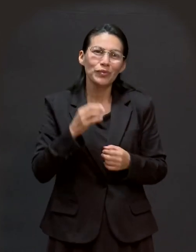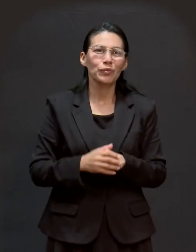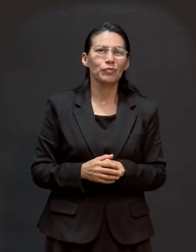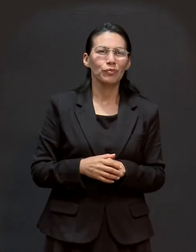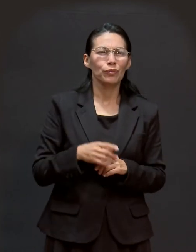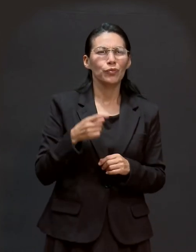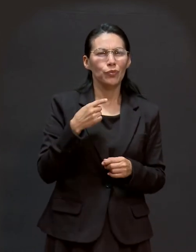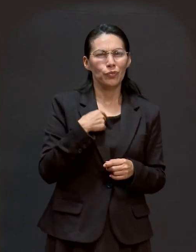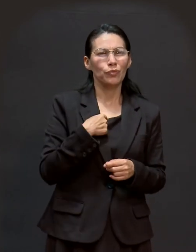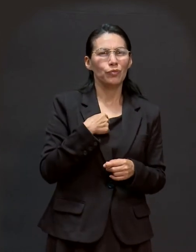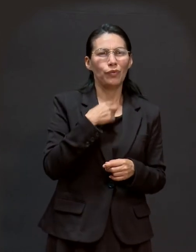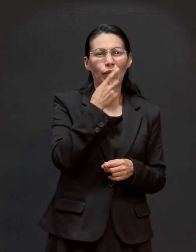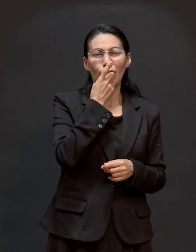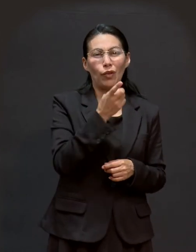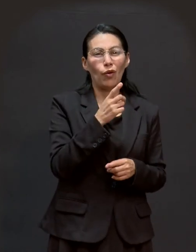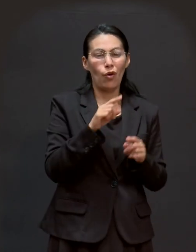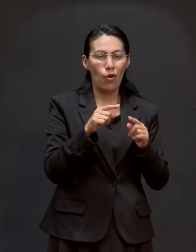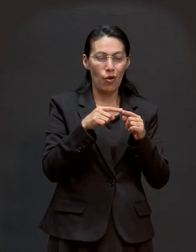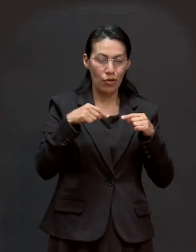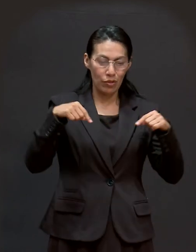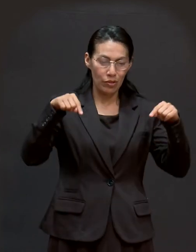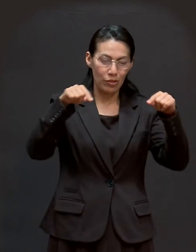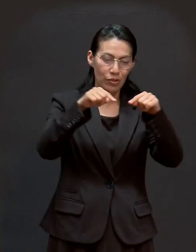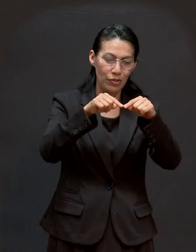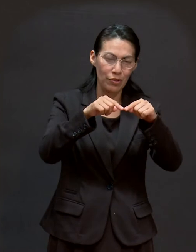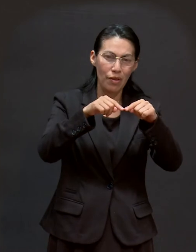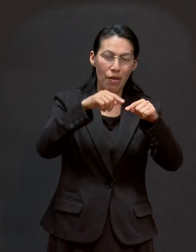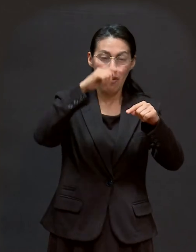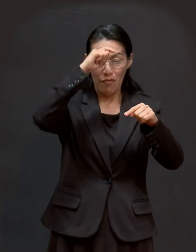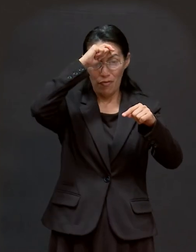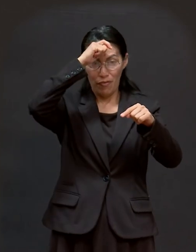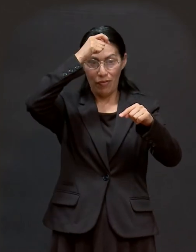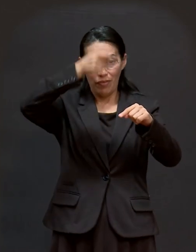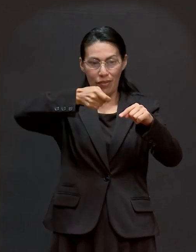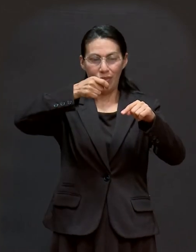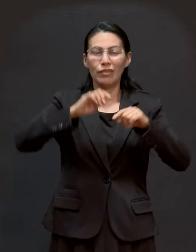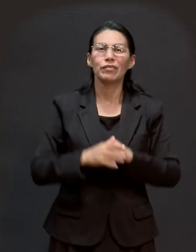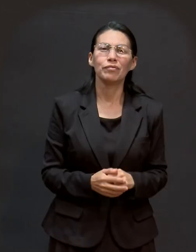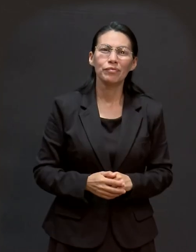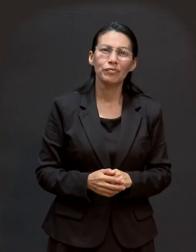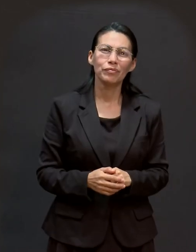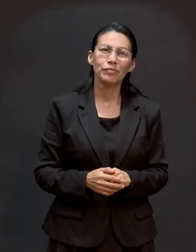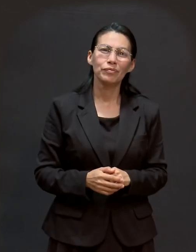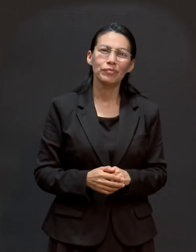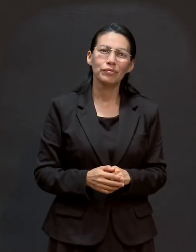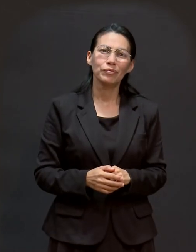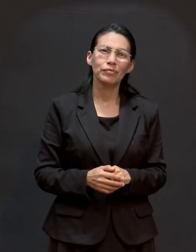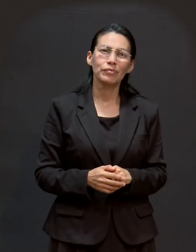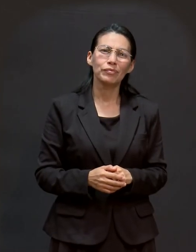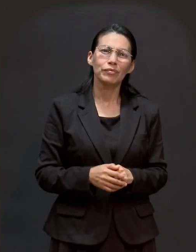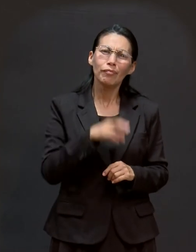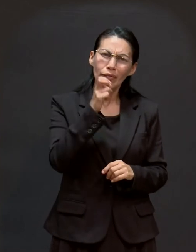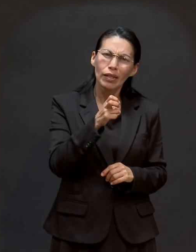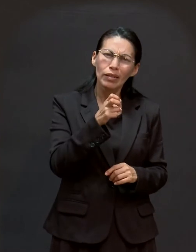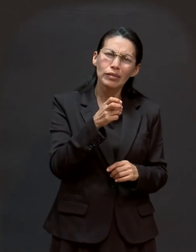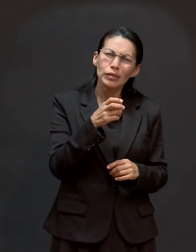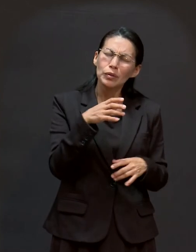una manera maravillosa yo le llamo el círculo de la bendición de dios de la beneficencia